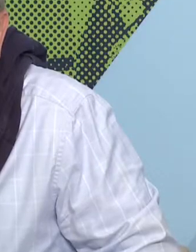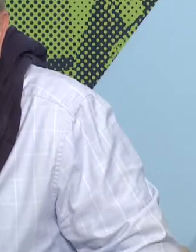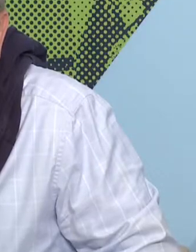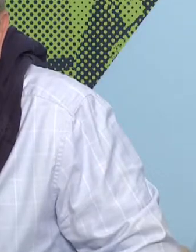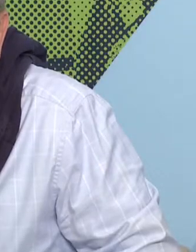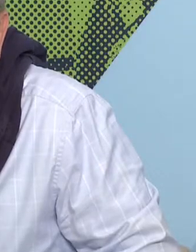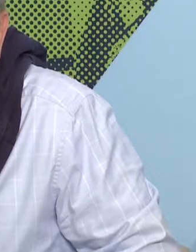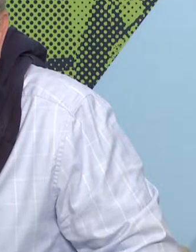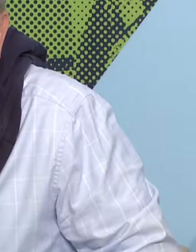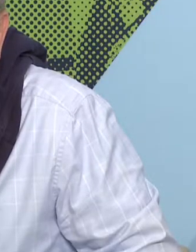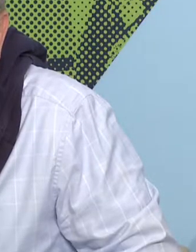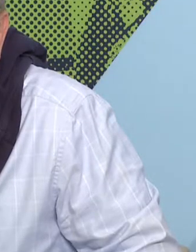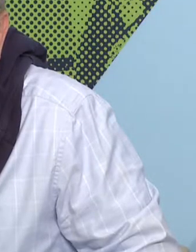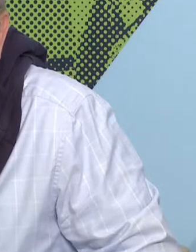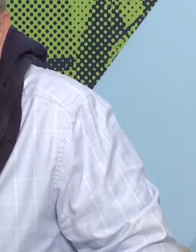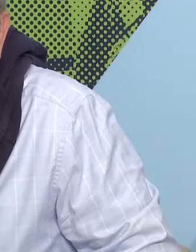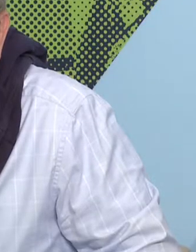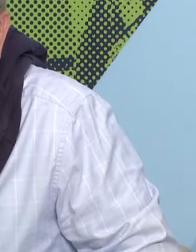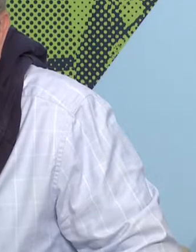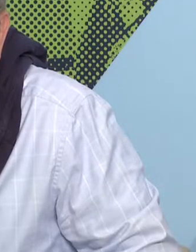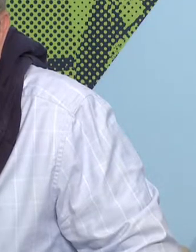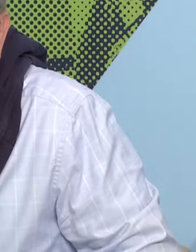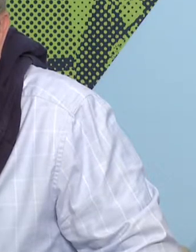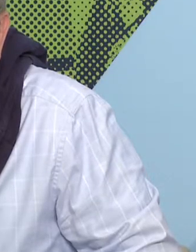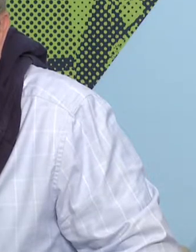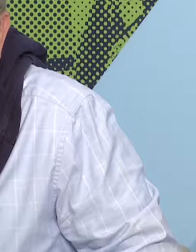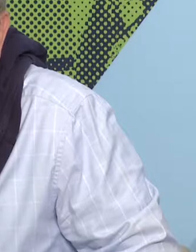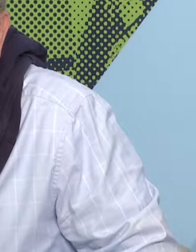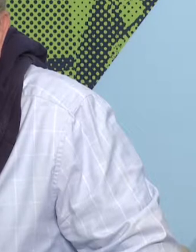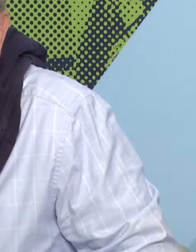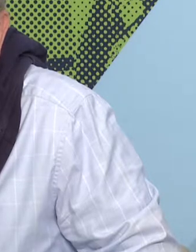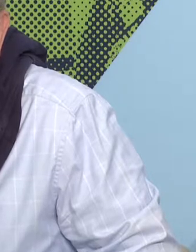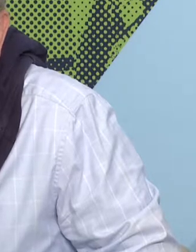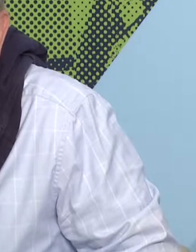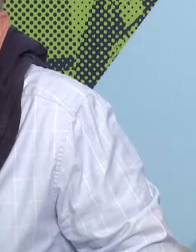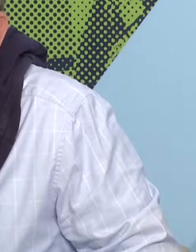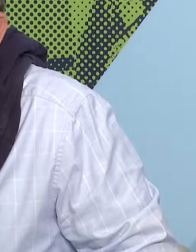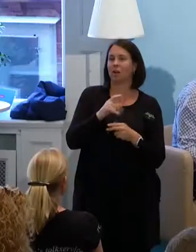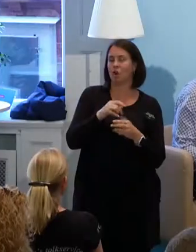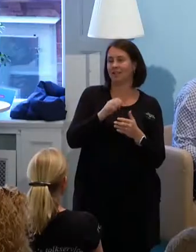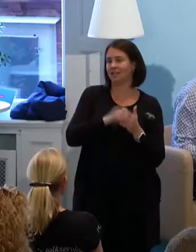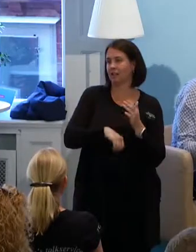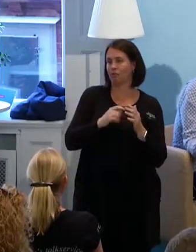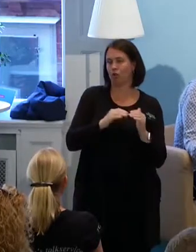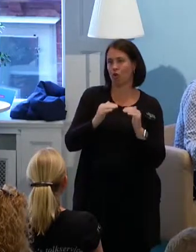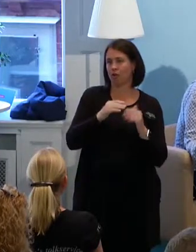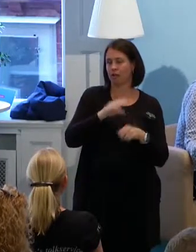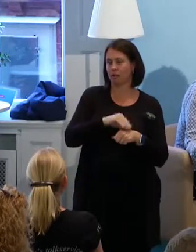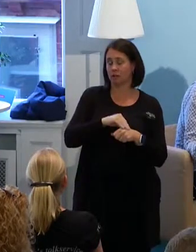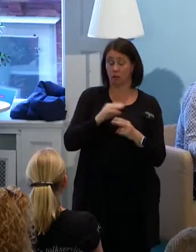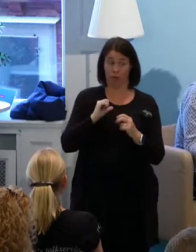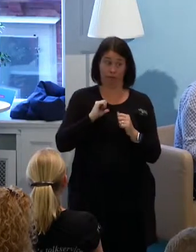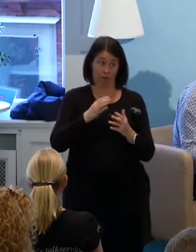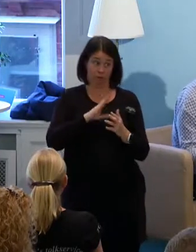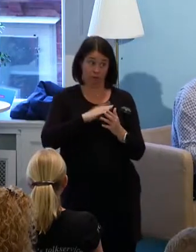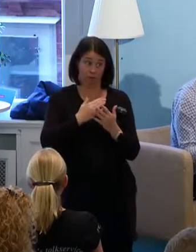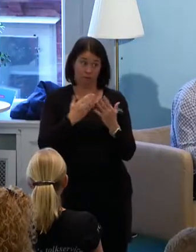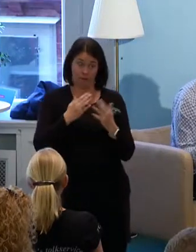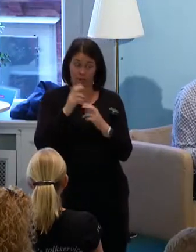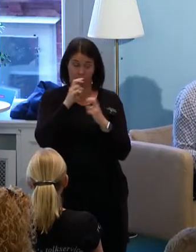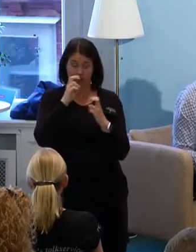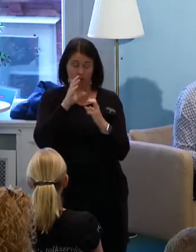inte kan ta hit utländska experter och annat, för marginalskatterna är alldeles för höga i Sverige. Ja, för han upplevde i alla fall, det är klart att han, det finns säkert fler